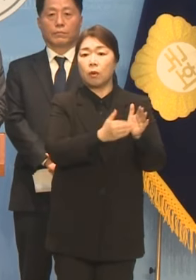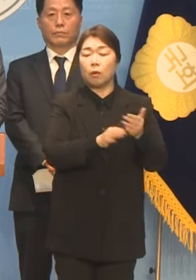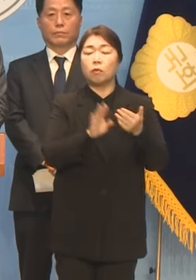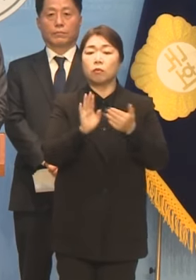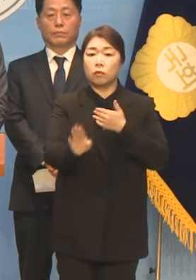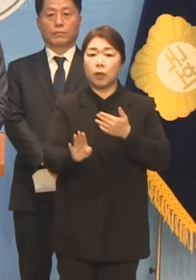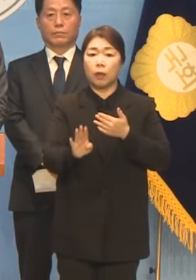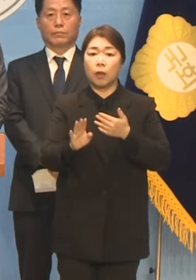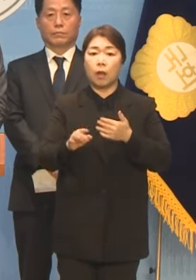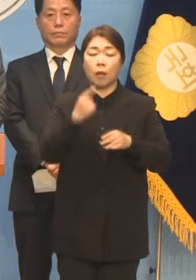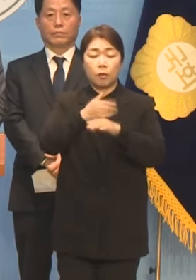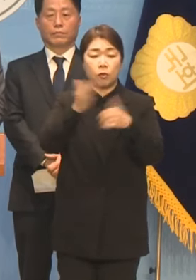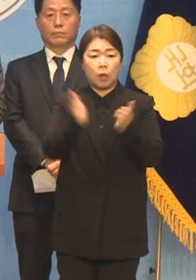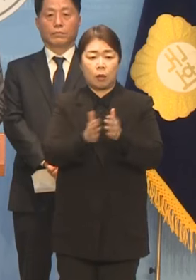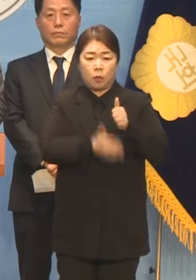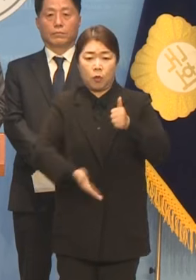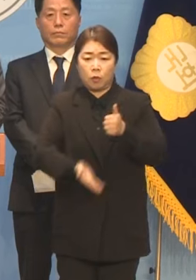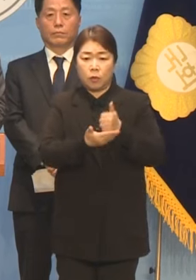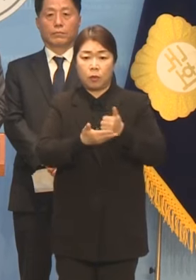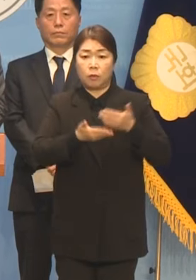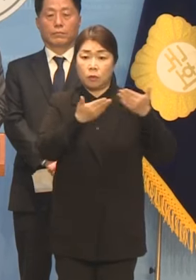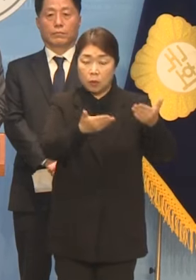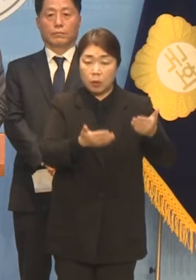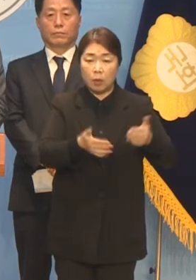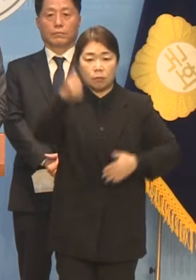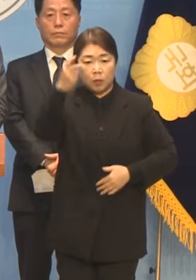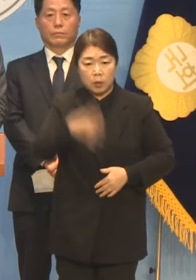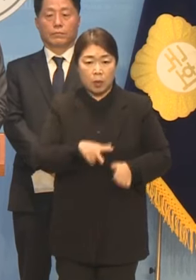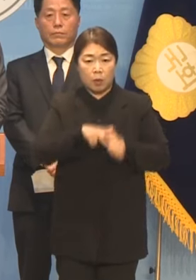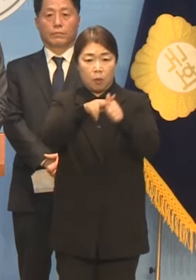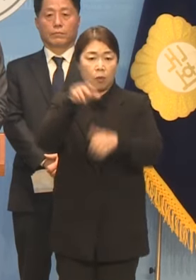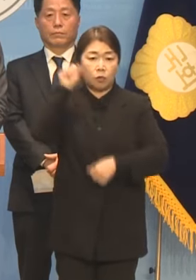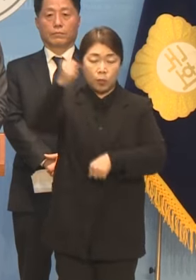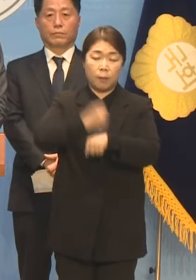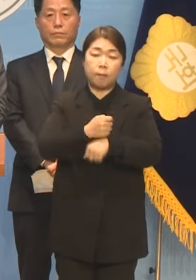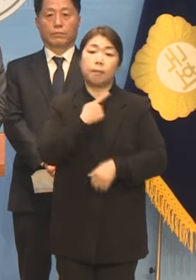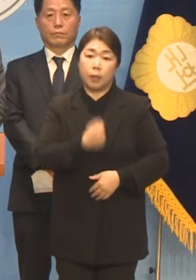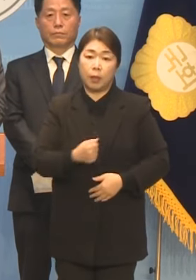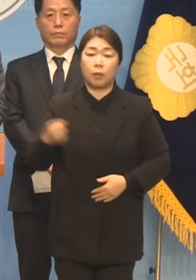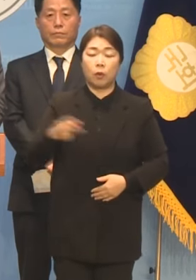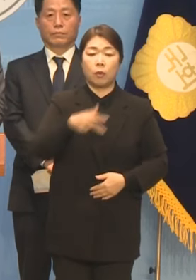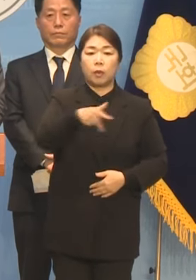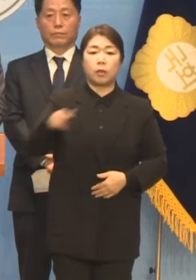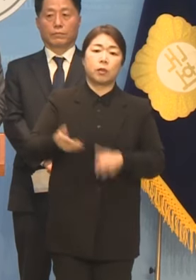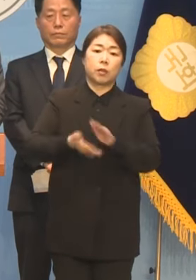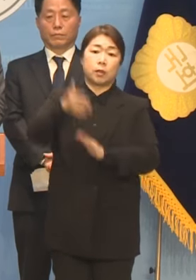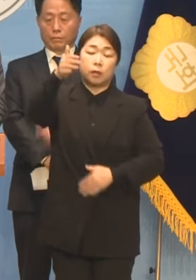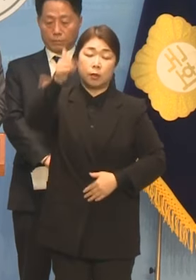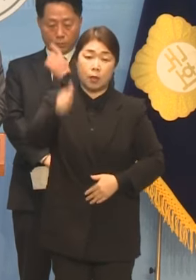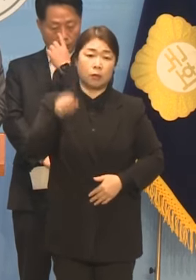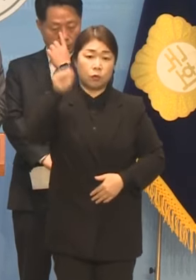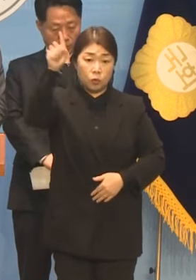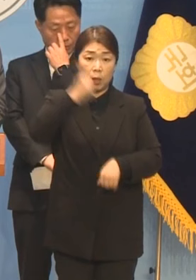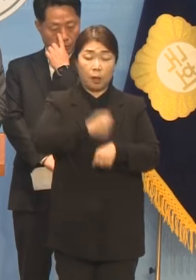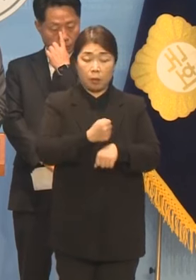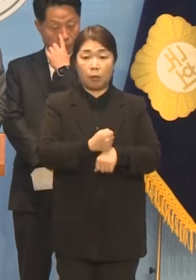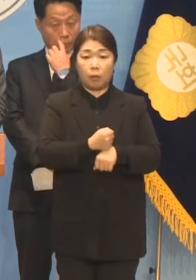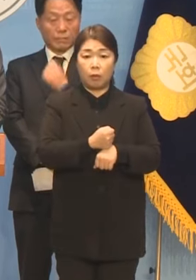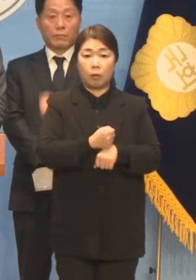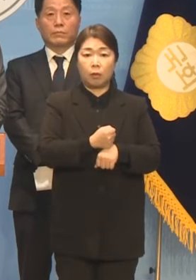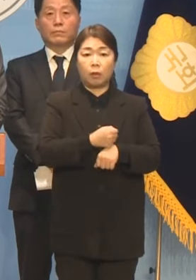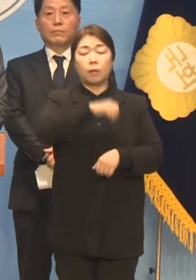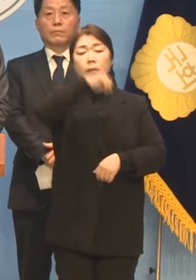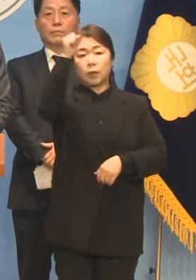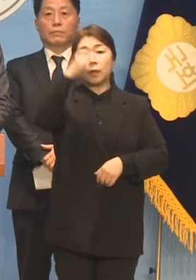후 민주당 공천으로 여러 차례 선거에도 나갔고요 또 제천 시장으로 출마해서 어